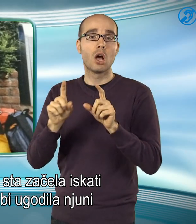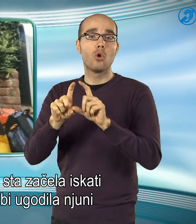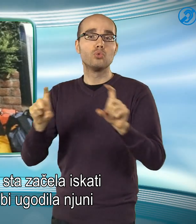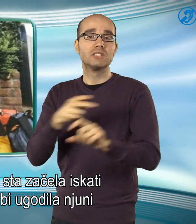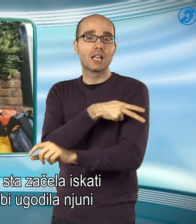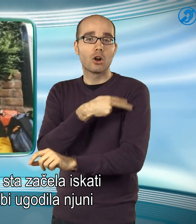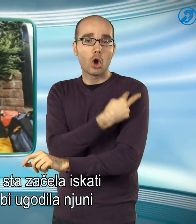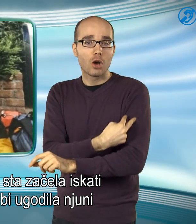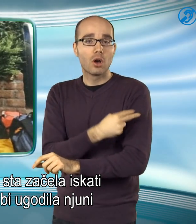evtanaziji.